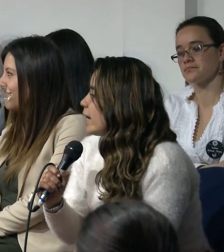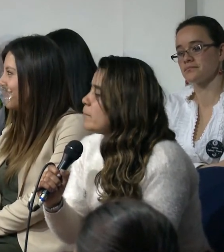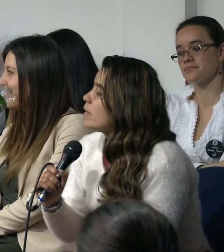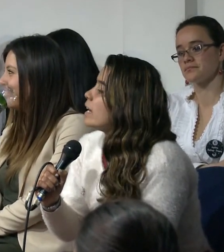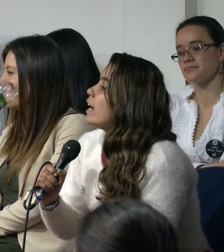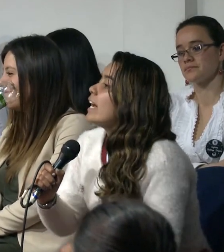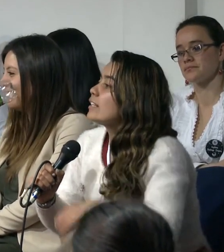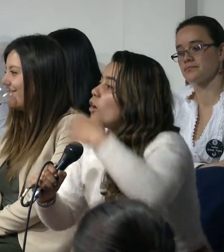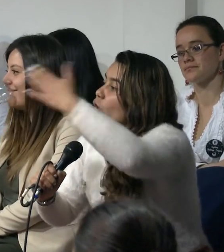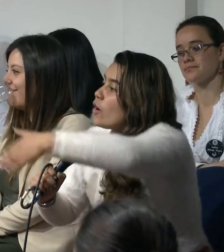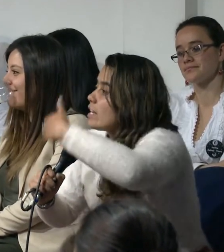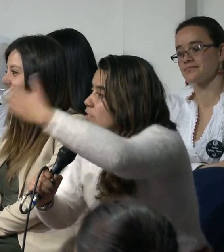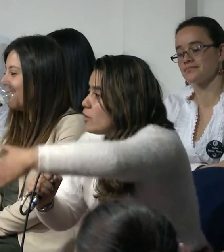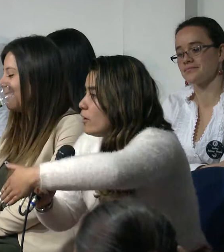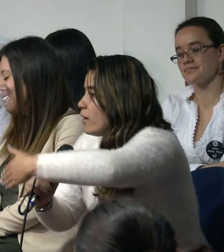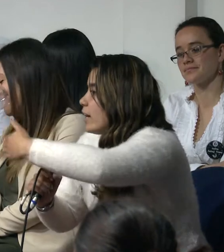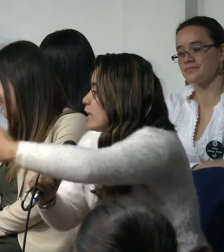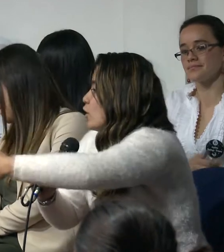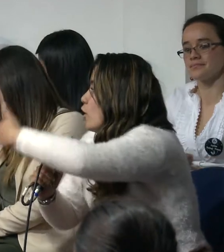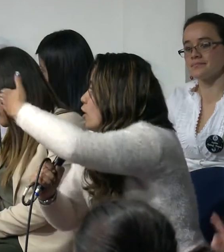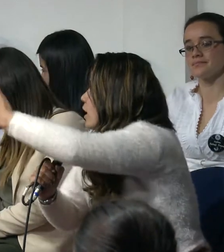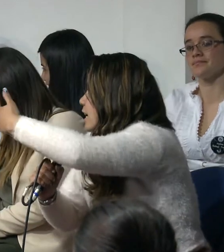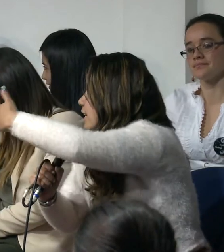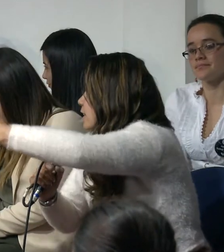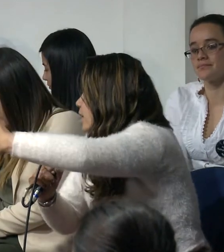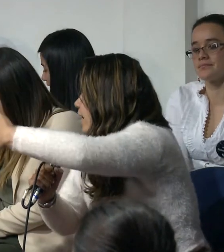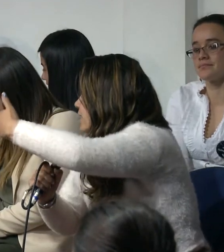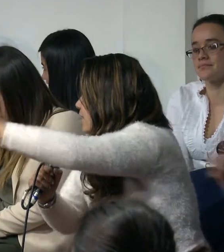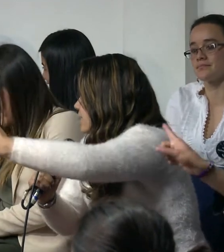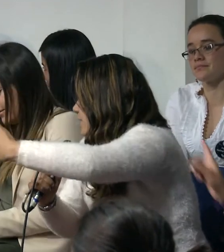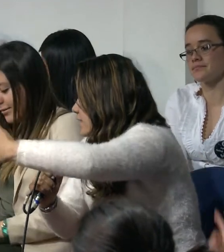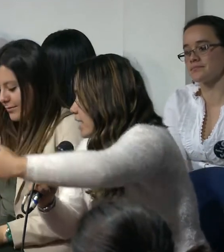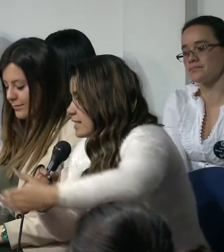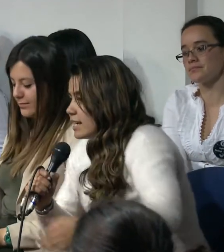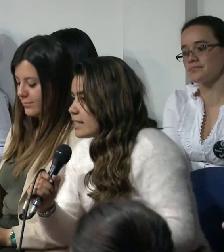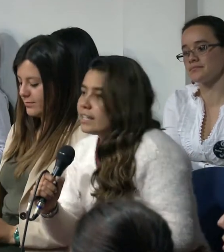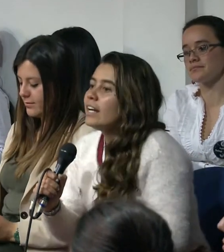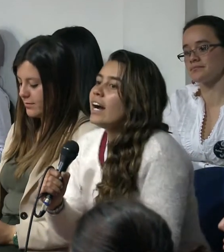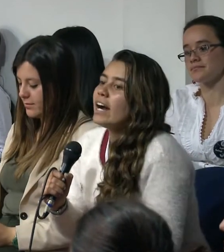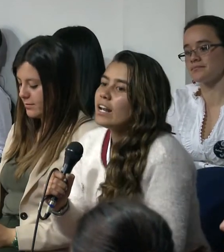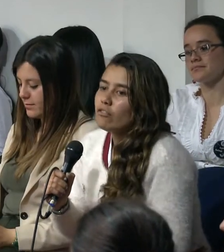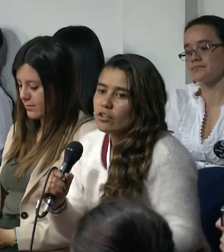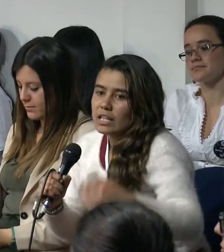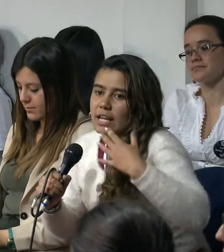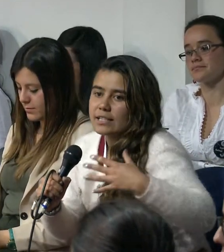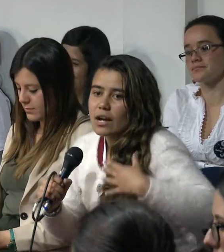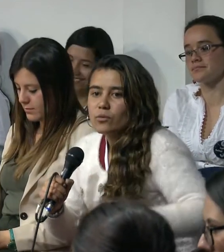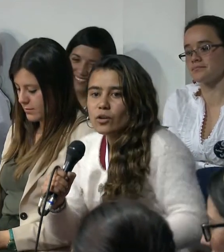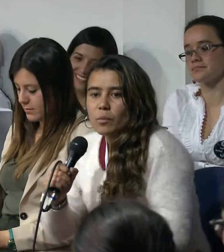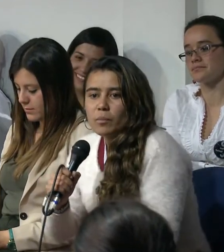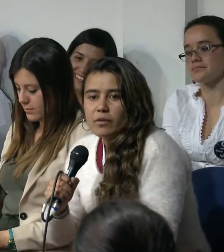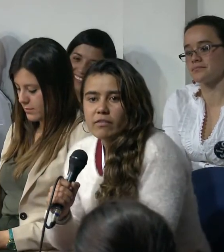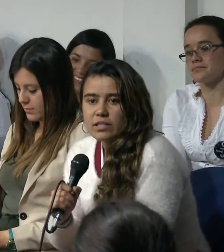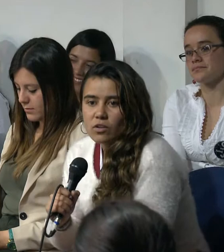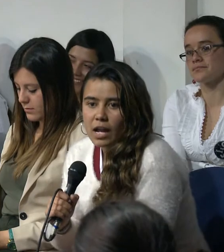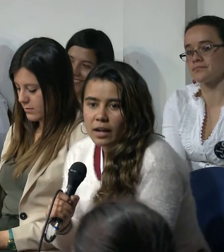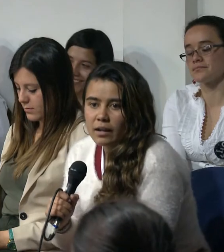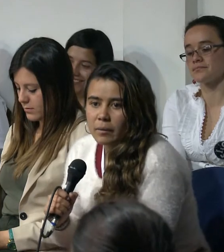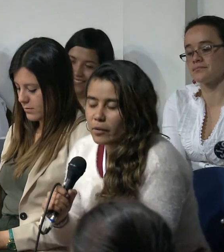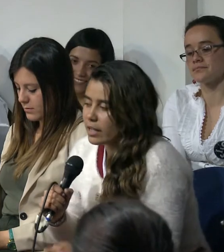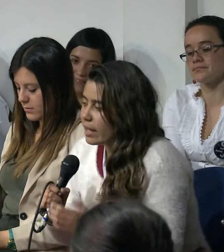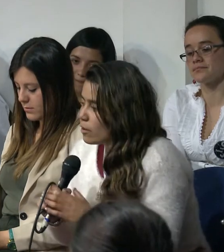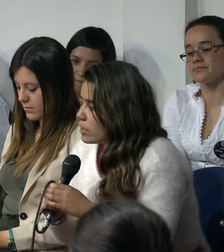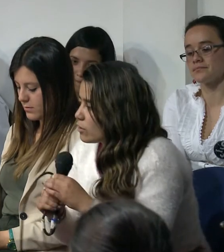que todo esto, todas las actividades que estas chicas hacen, lo fortalecen a uno como